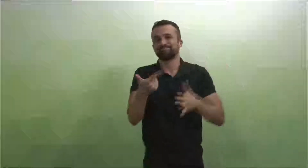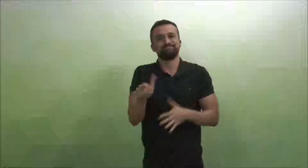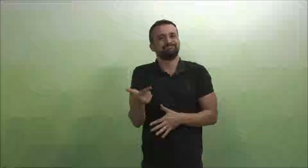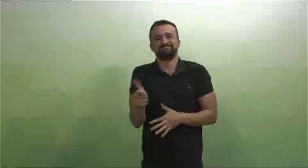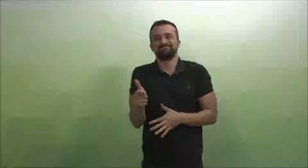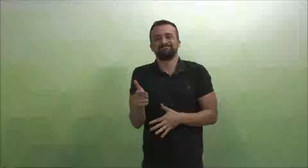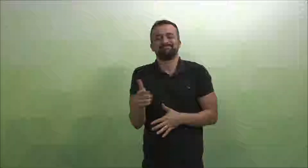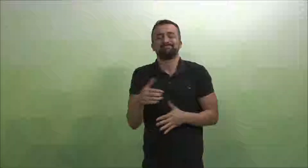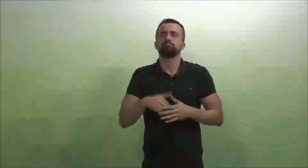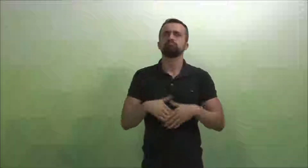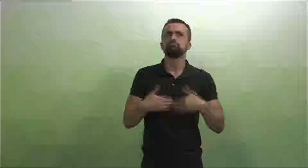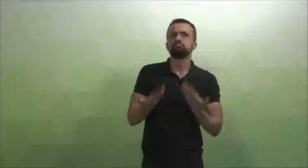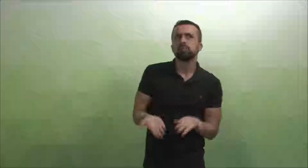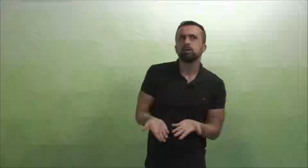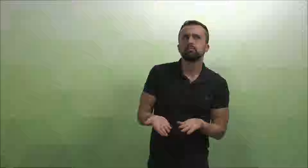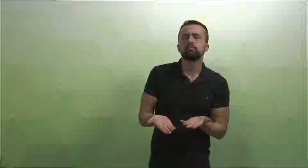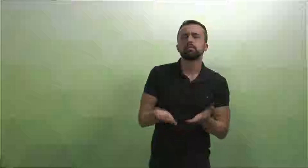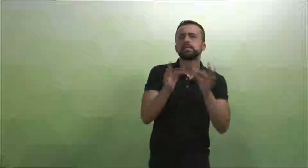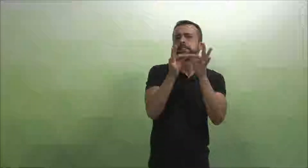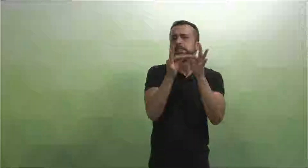E esse é o limite de combinações.